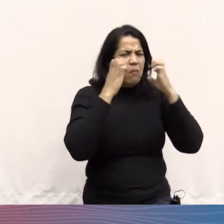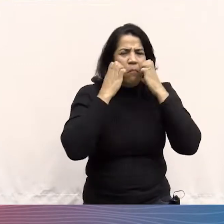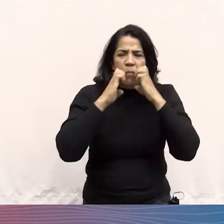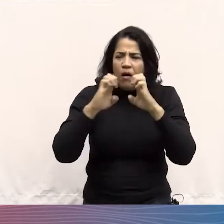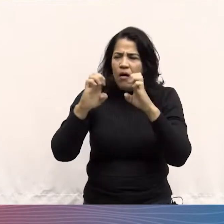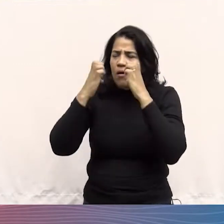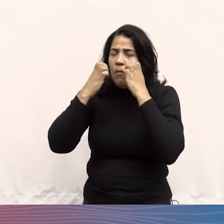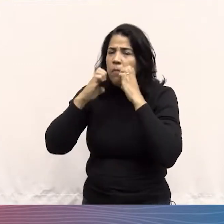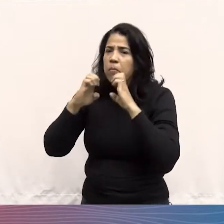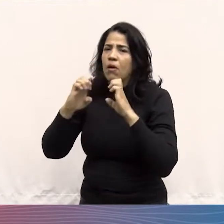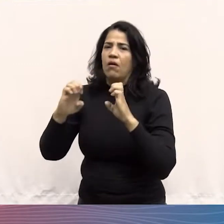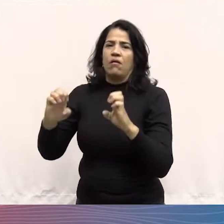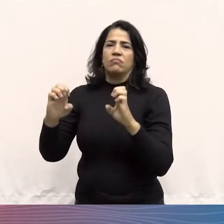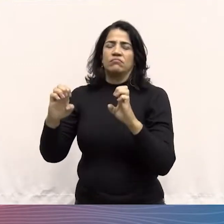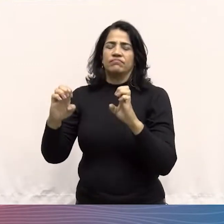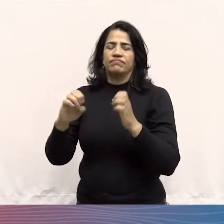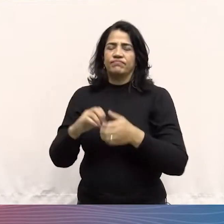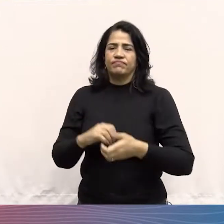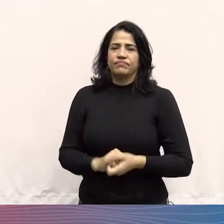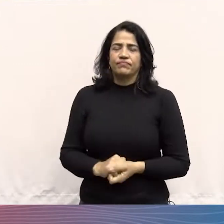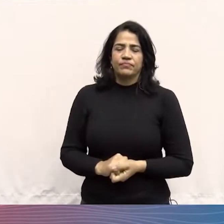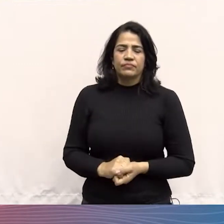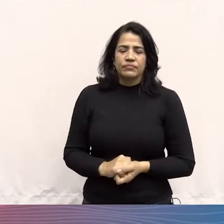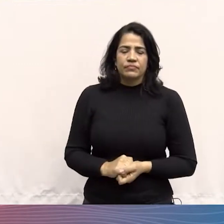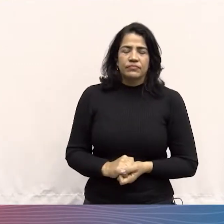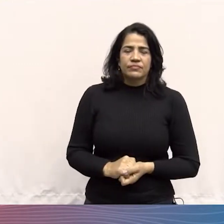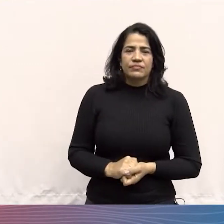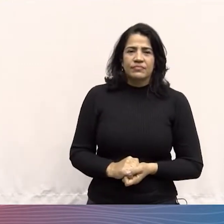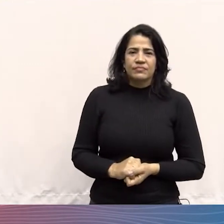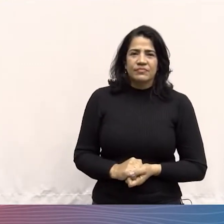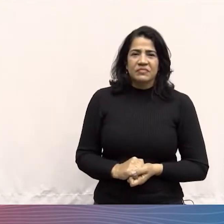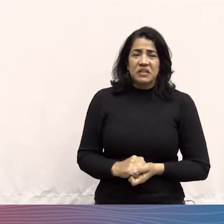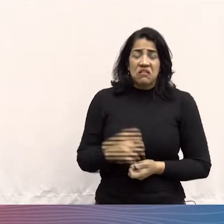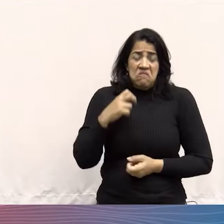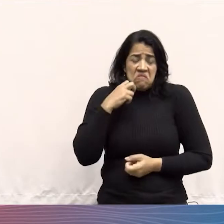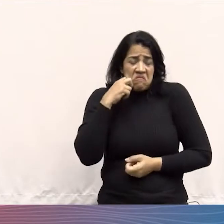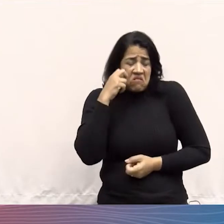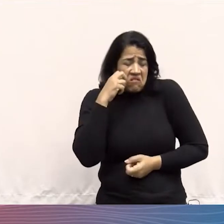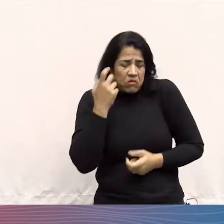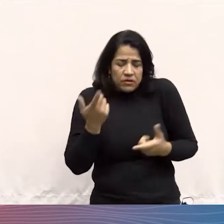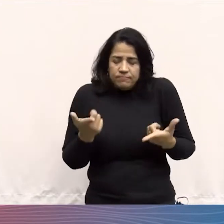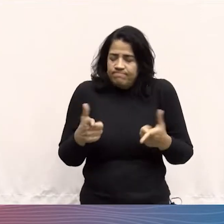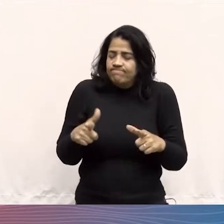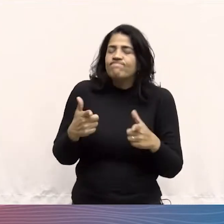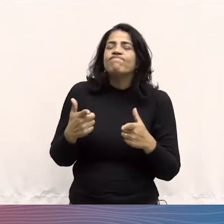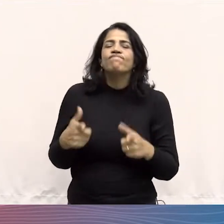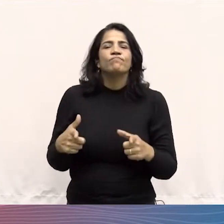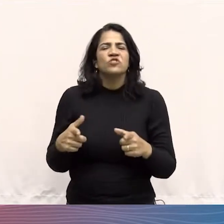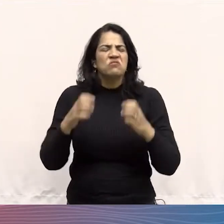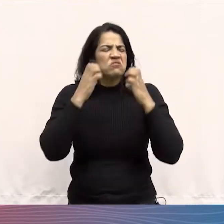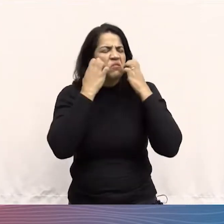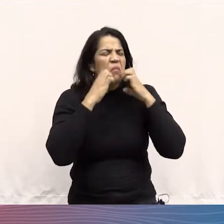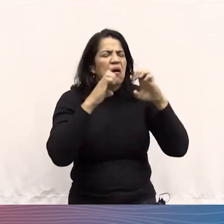com os bullying da época. Está construindo arca? Para que isso? Na